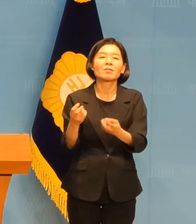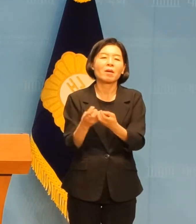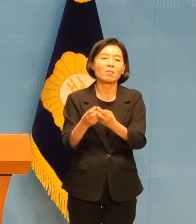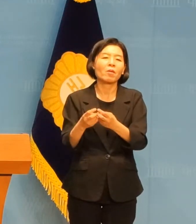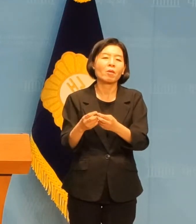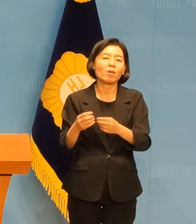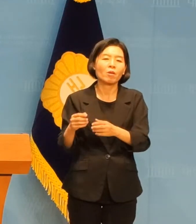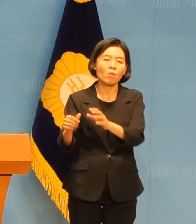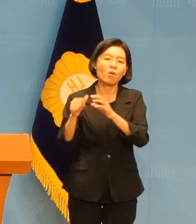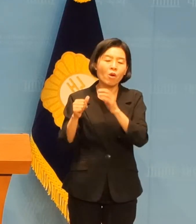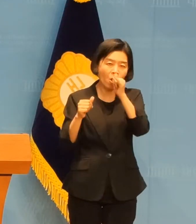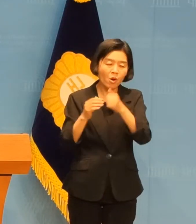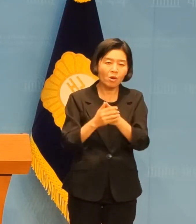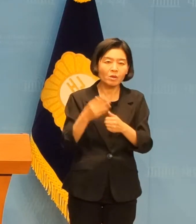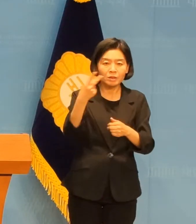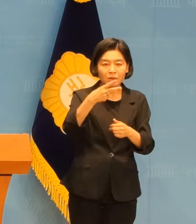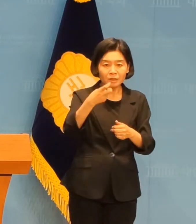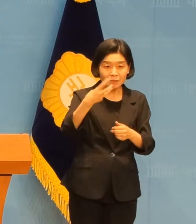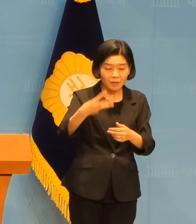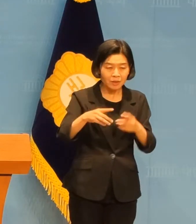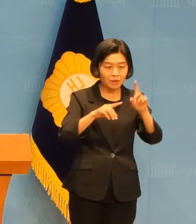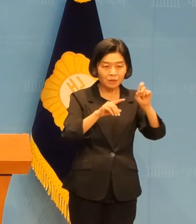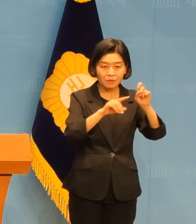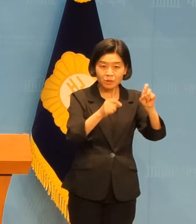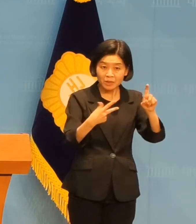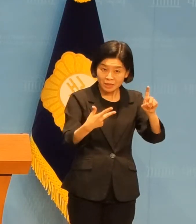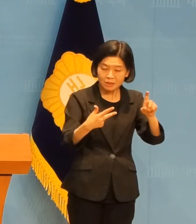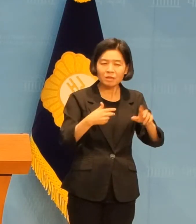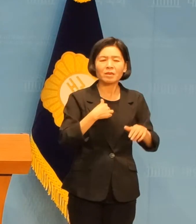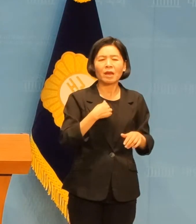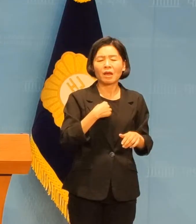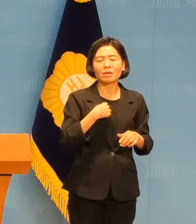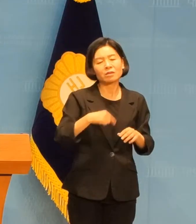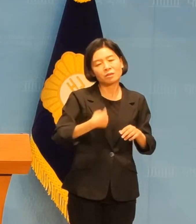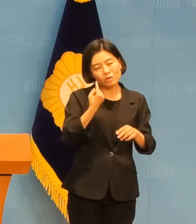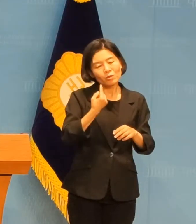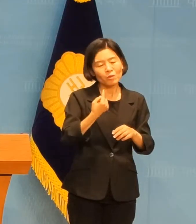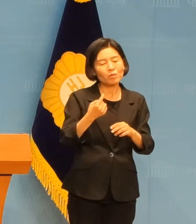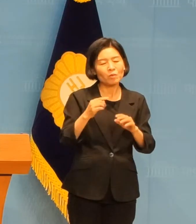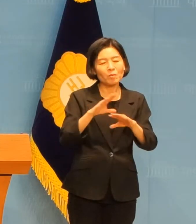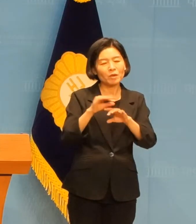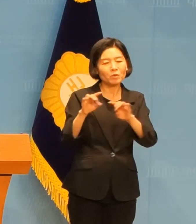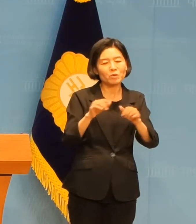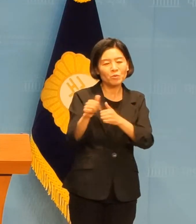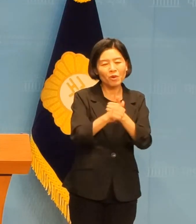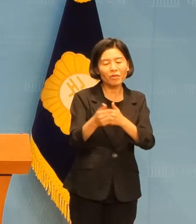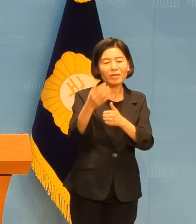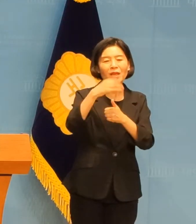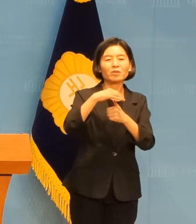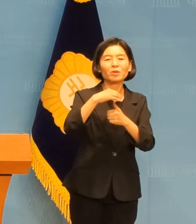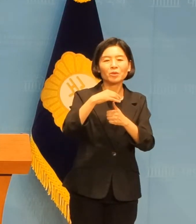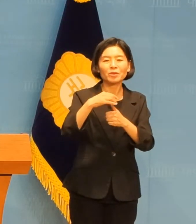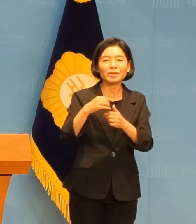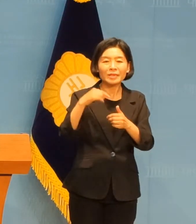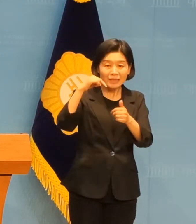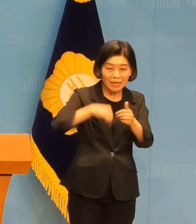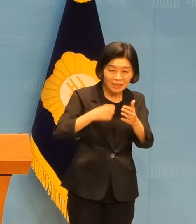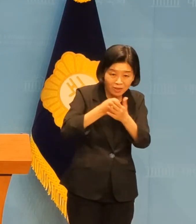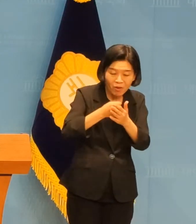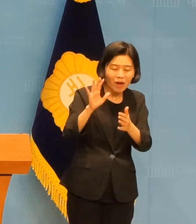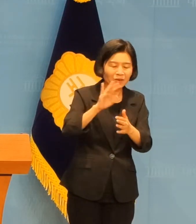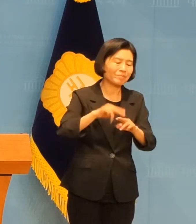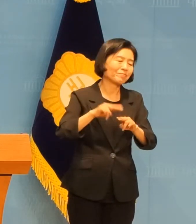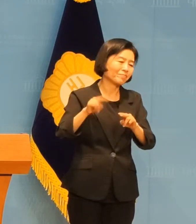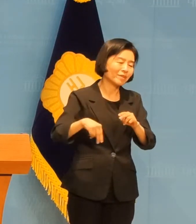2023년 11월 7일 저는 스스로 방통위원 내정자 신분에서 사퇴했습니다. 이미 2인 독임제로